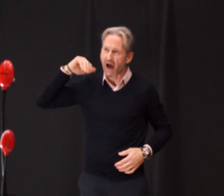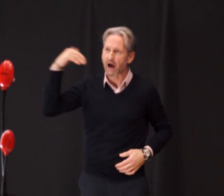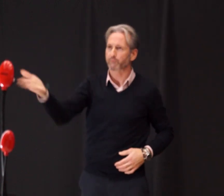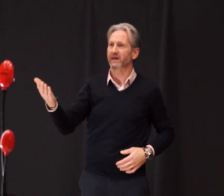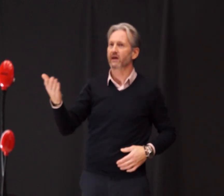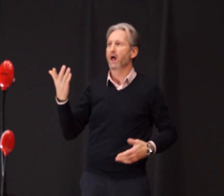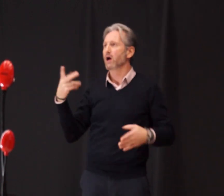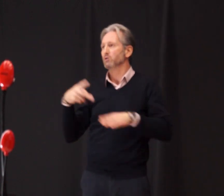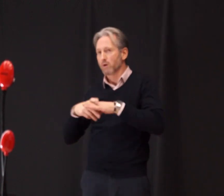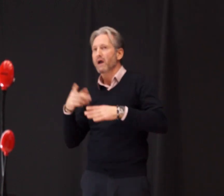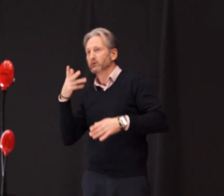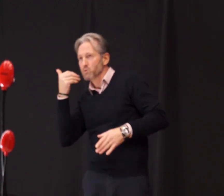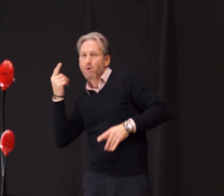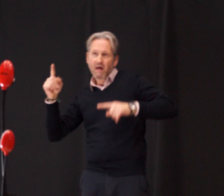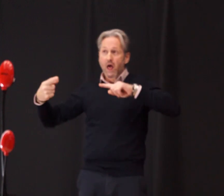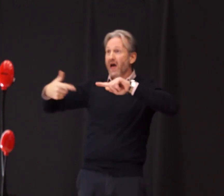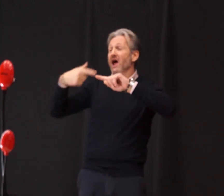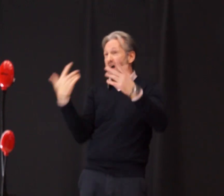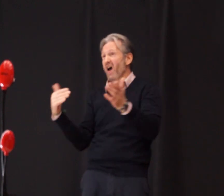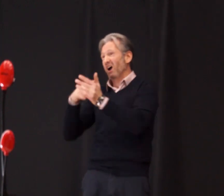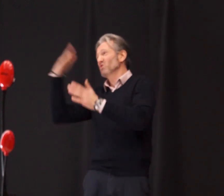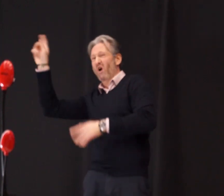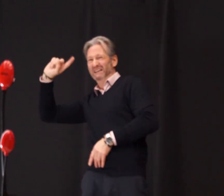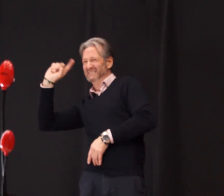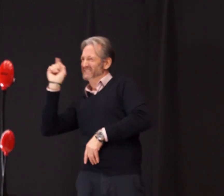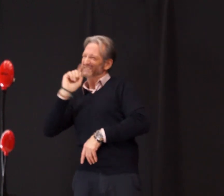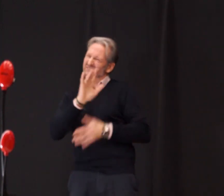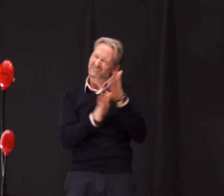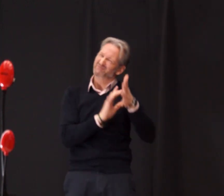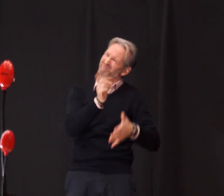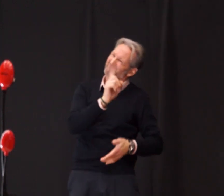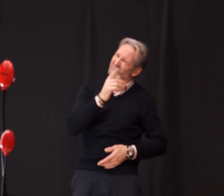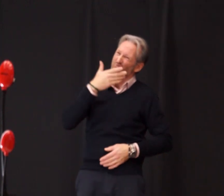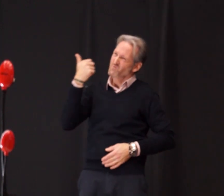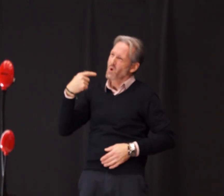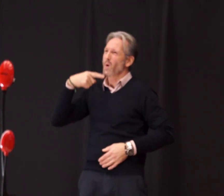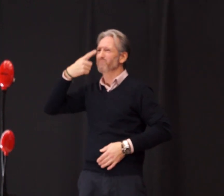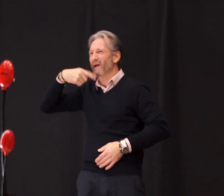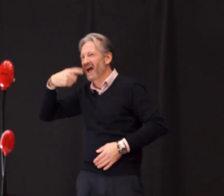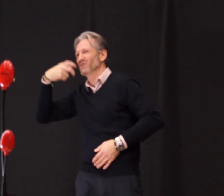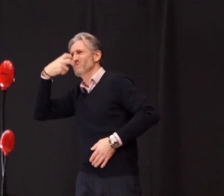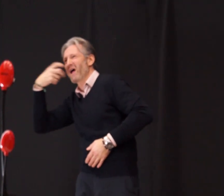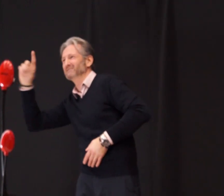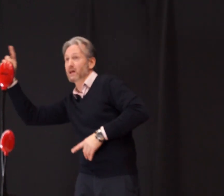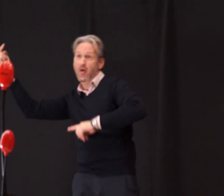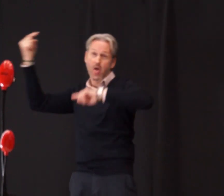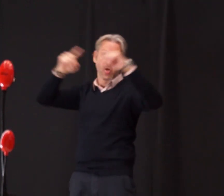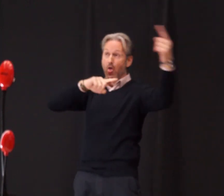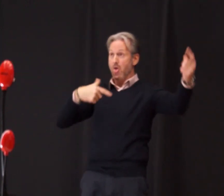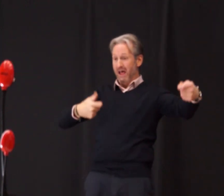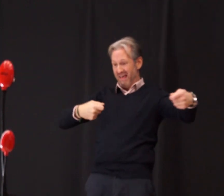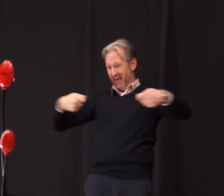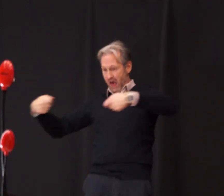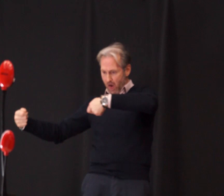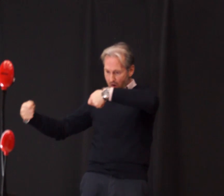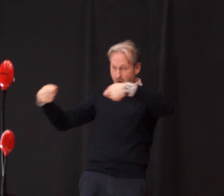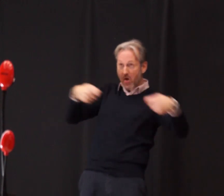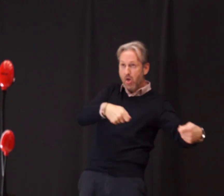langue des signes soit devant pour permettre à ce que le français se développe. D'autres disent oh non, surtout pas, on doit d'abord commencer à parler puis après. Donc